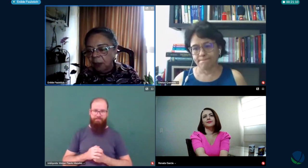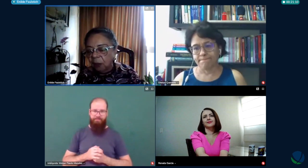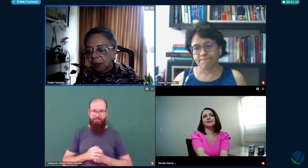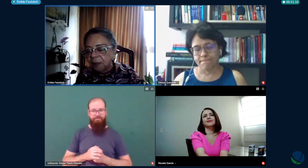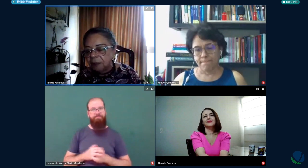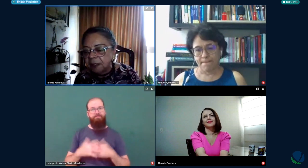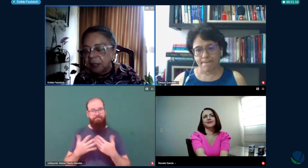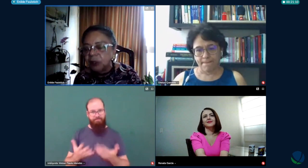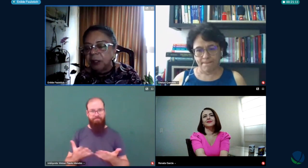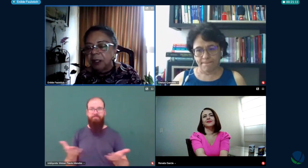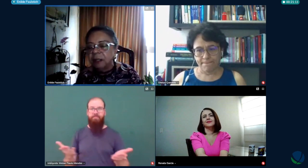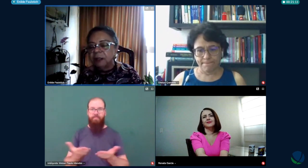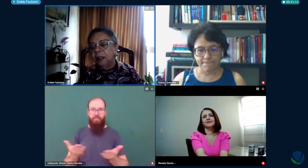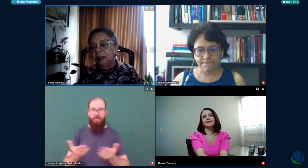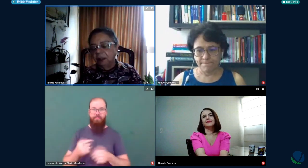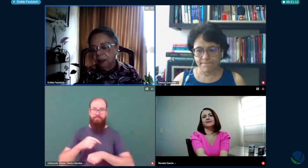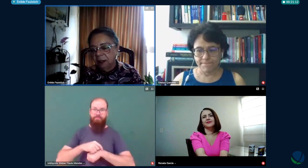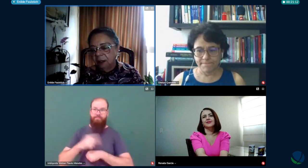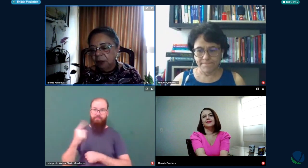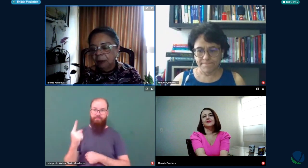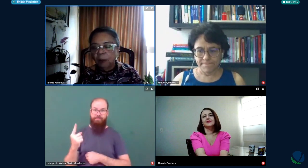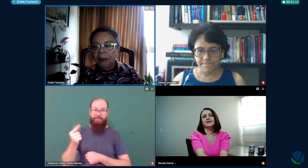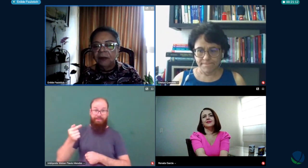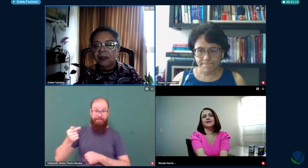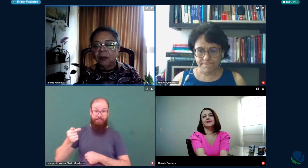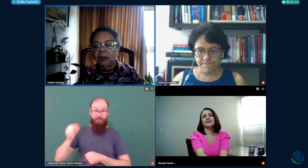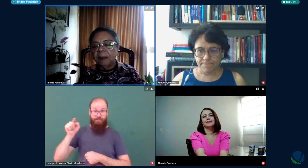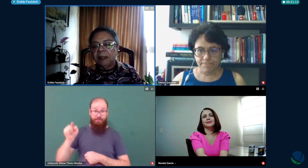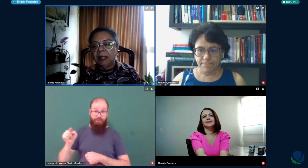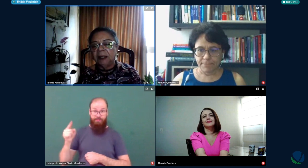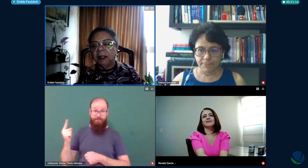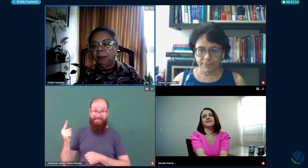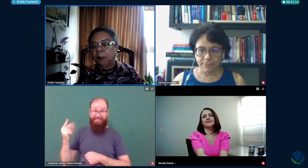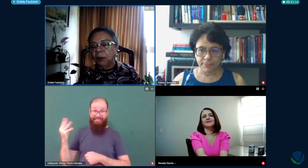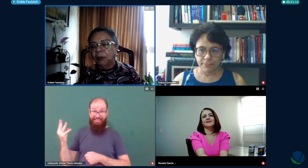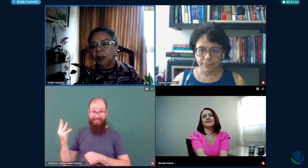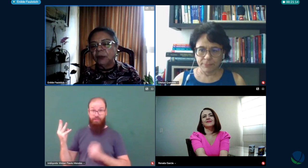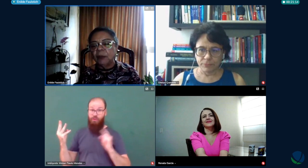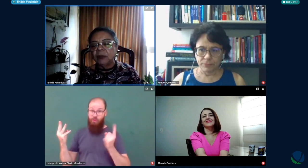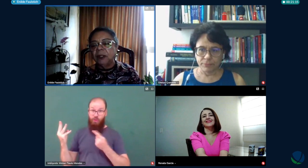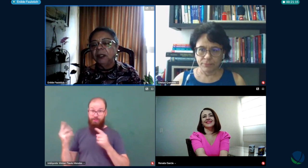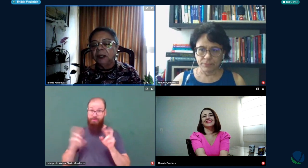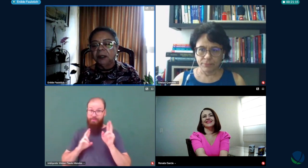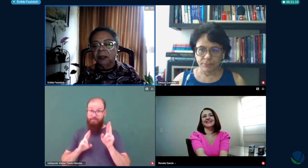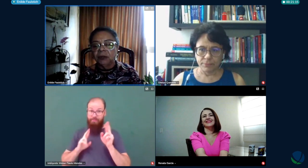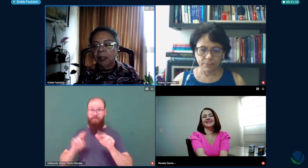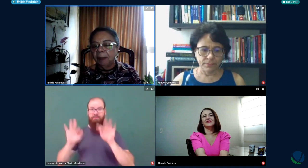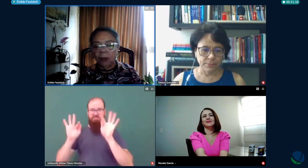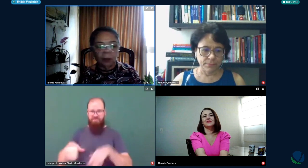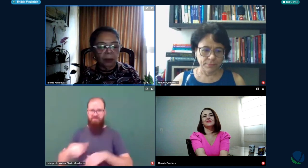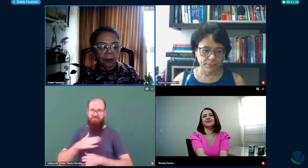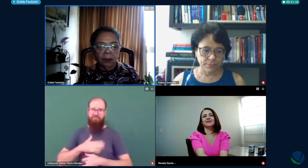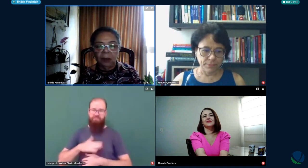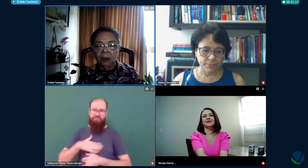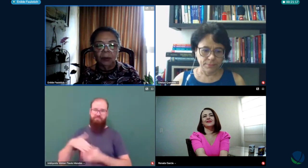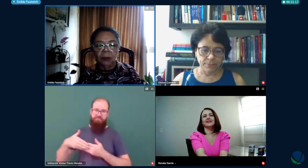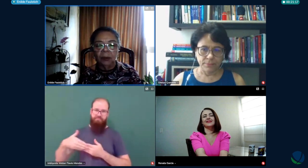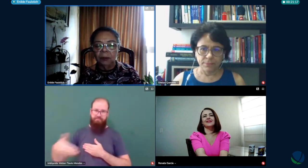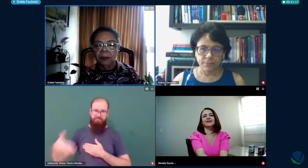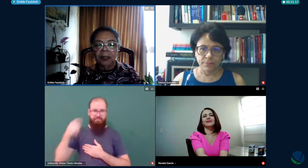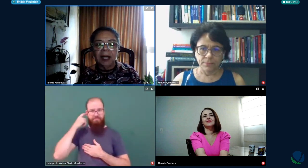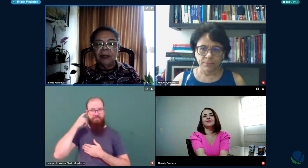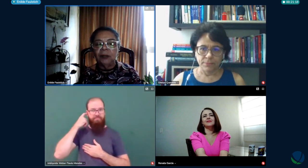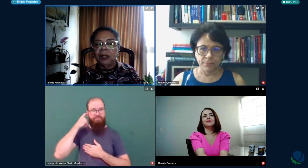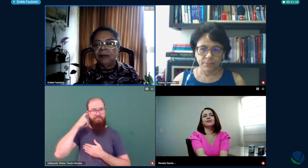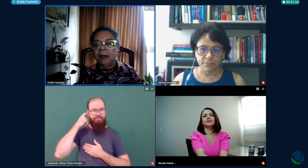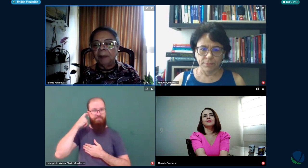Bom, então agora, 17h13, nós estamos com previsão de terminar daqui a pouco, nós vamos, então, chamar